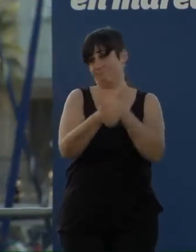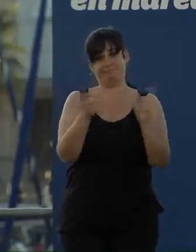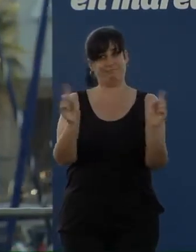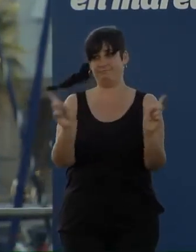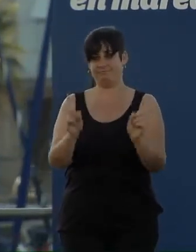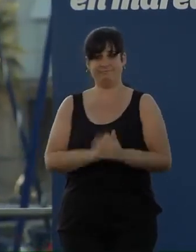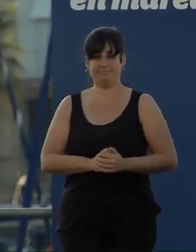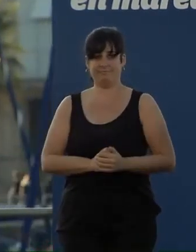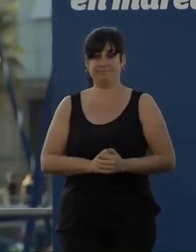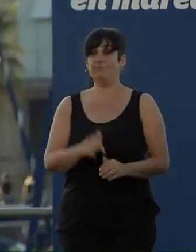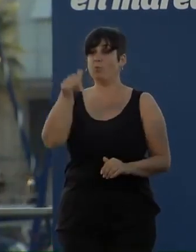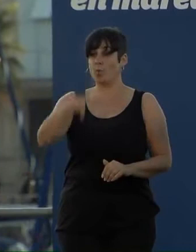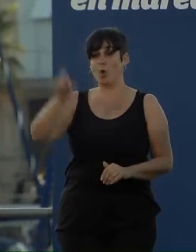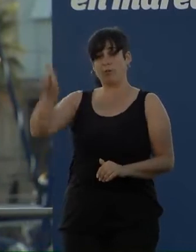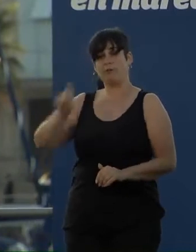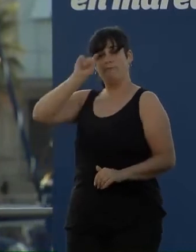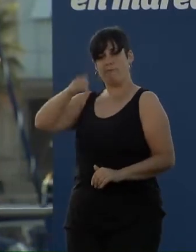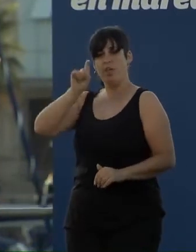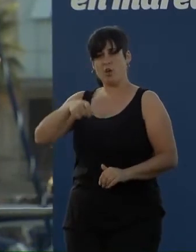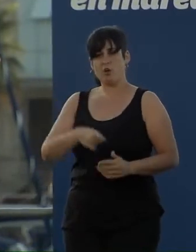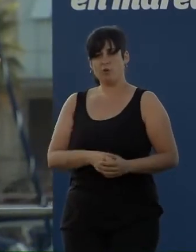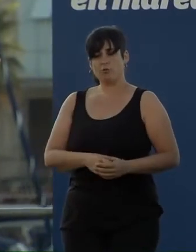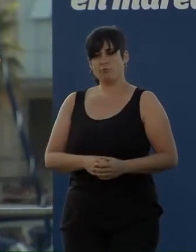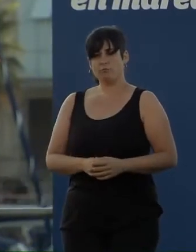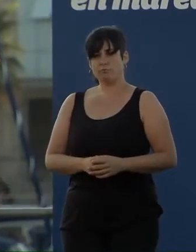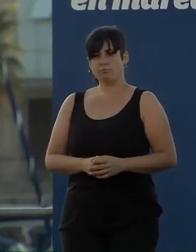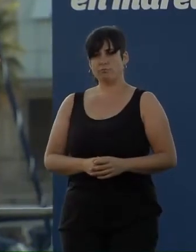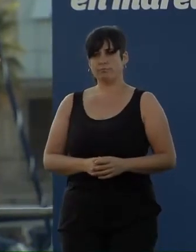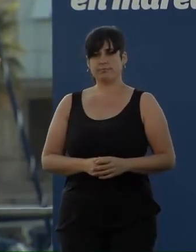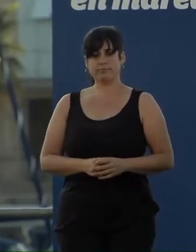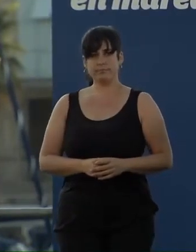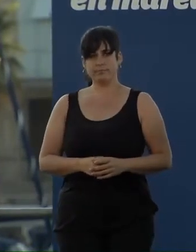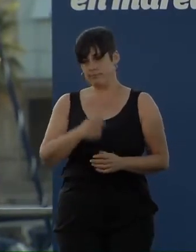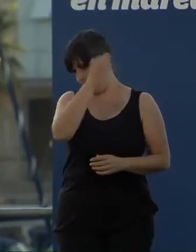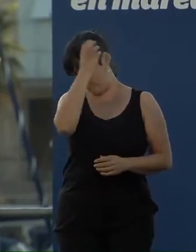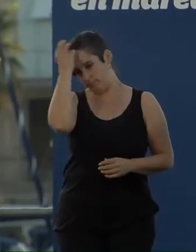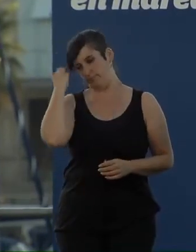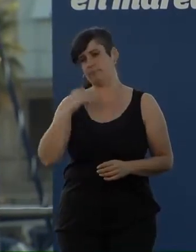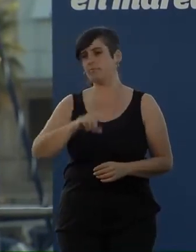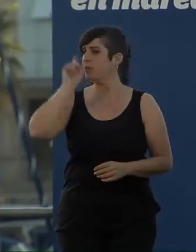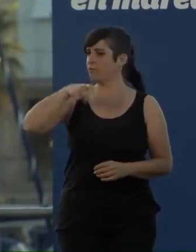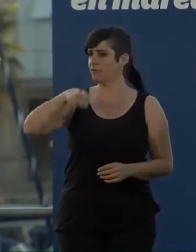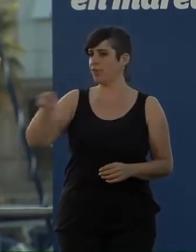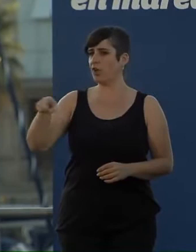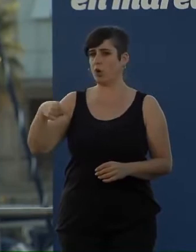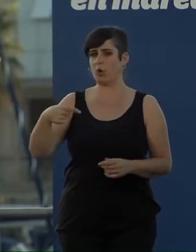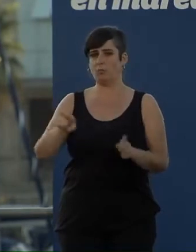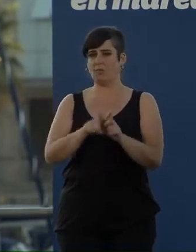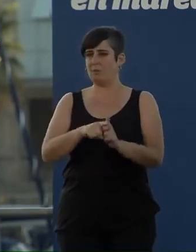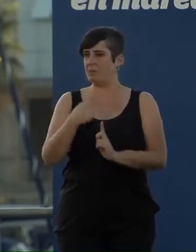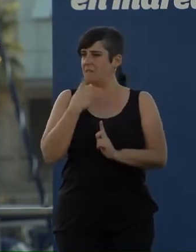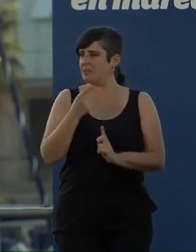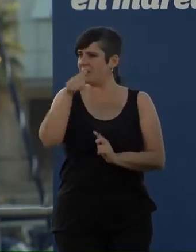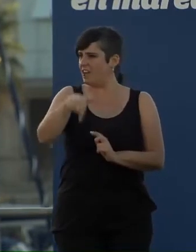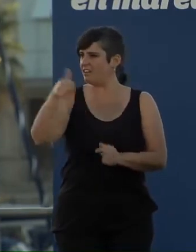mayorías feijó alarde alarde de indigno presidente de este país decía que para que queremos